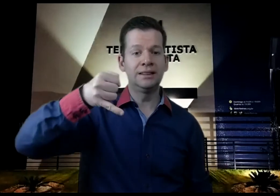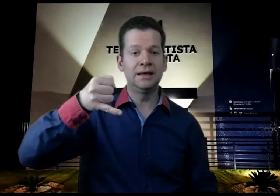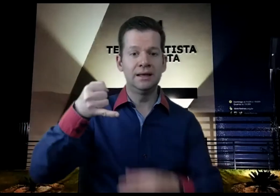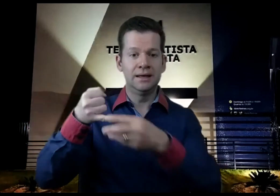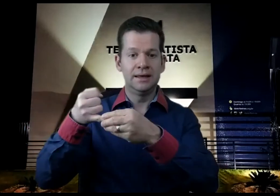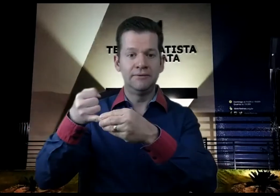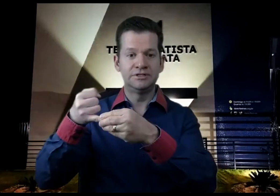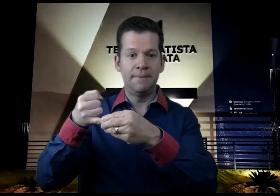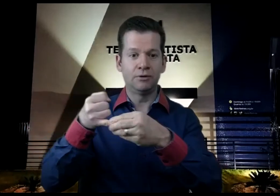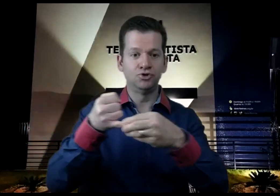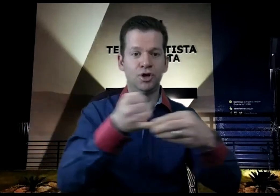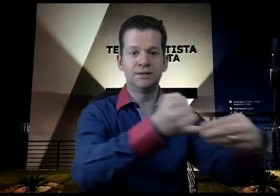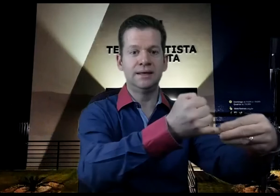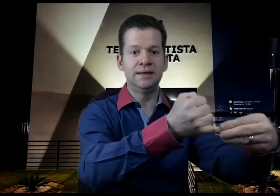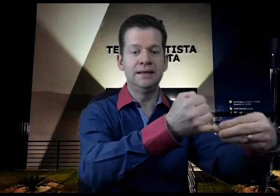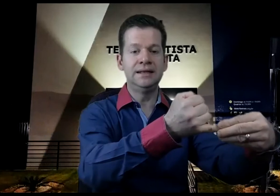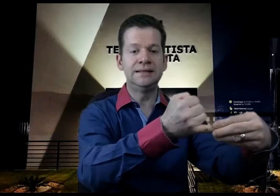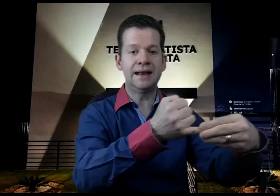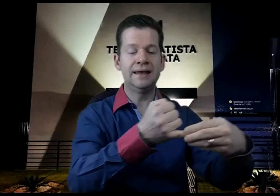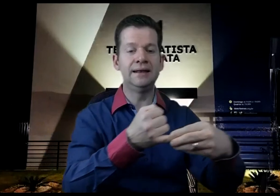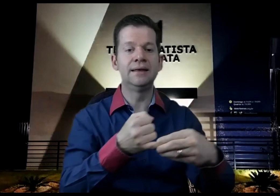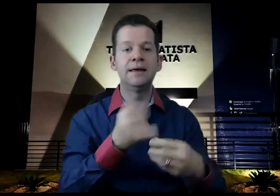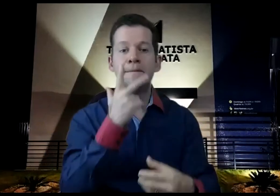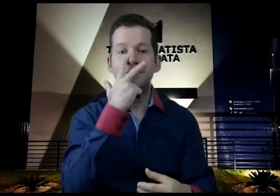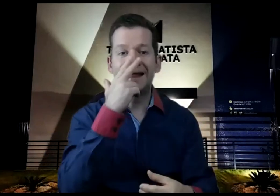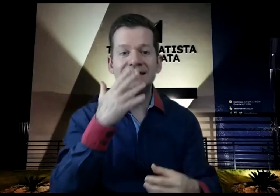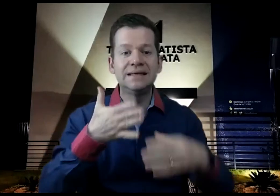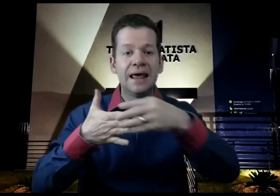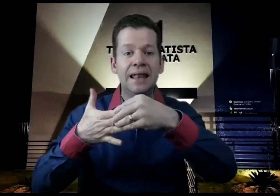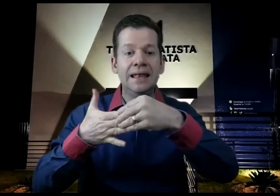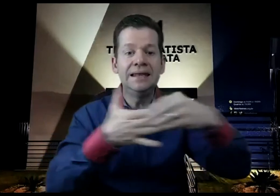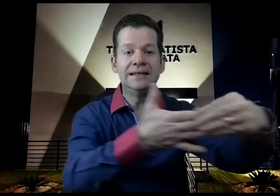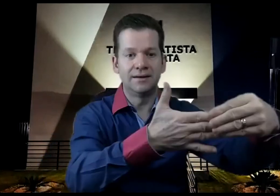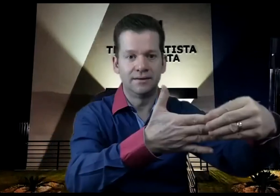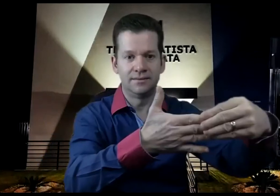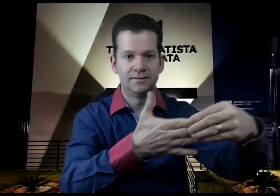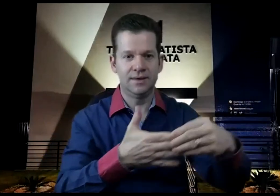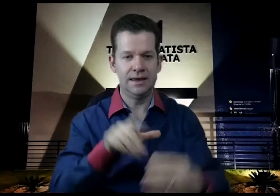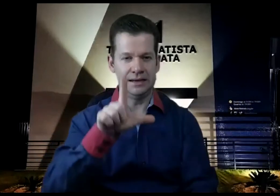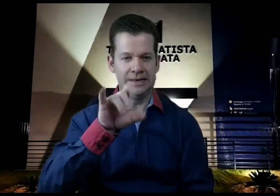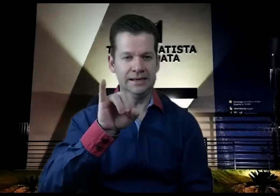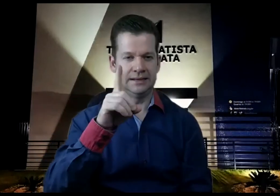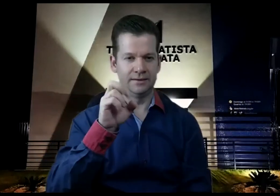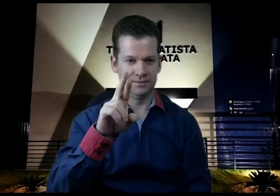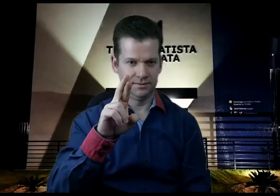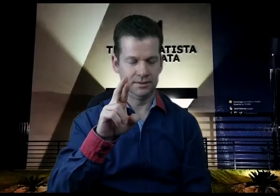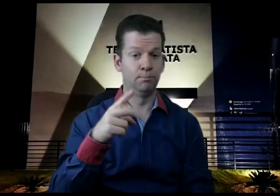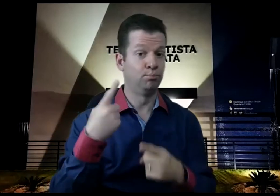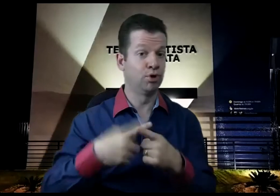J, você pega o J e lidera ele. Parece líder, ok? Líder. Por